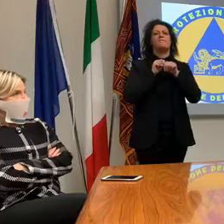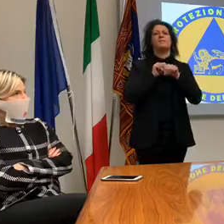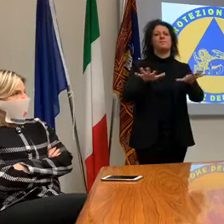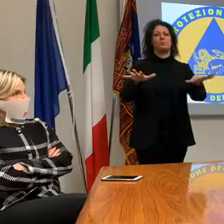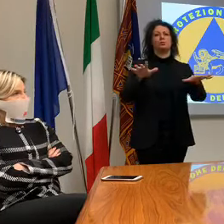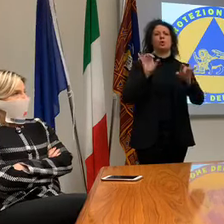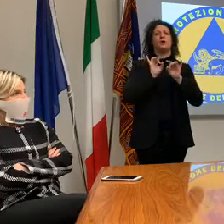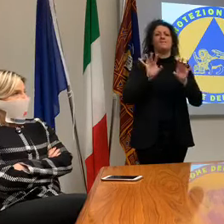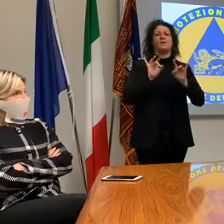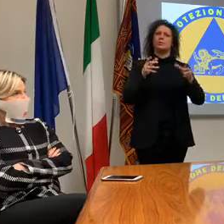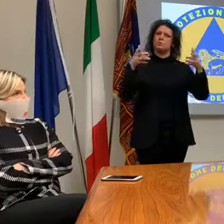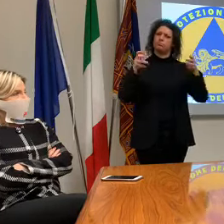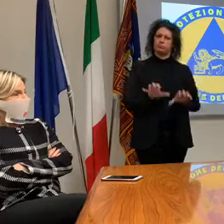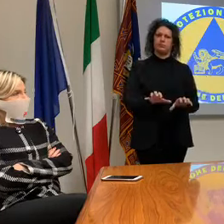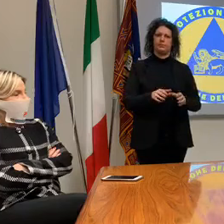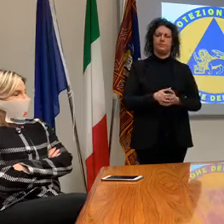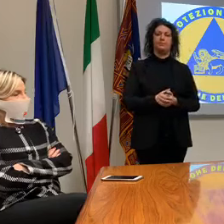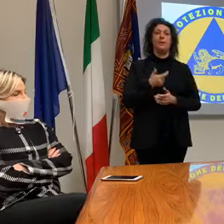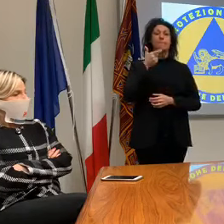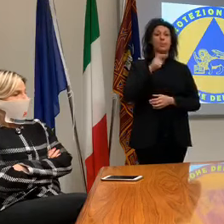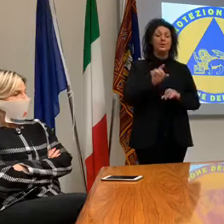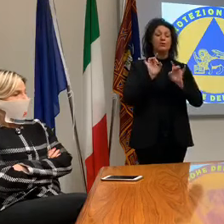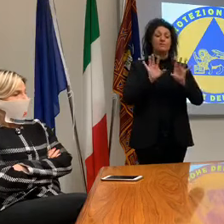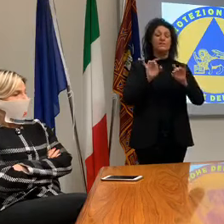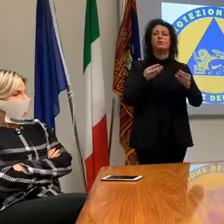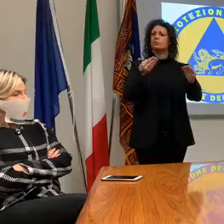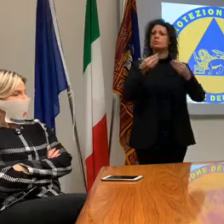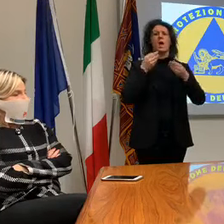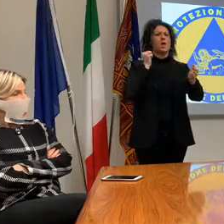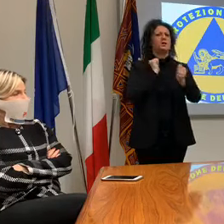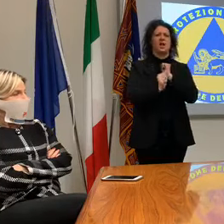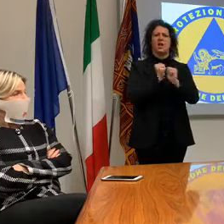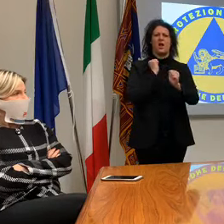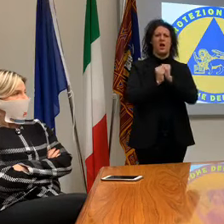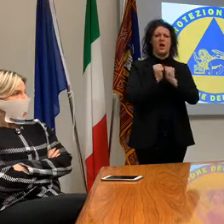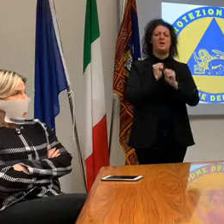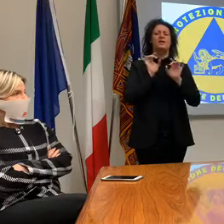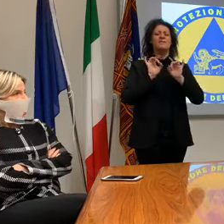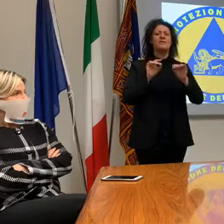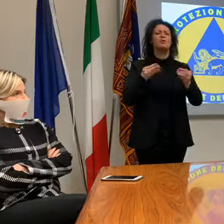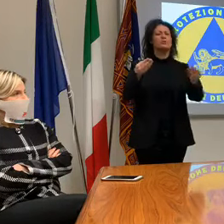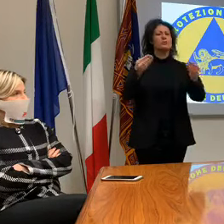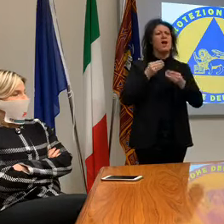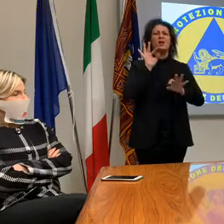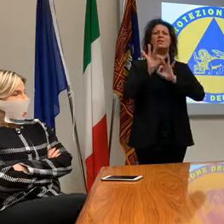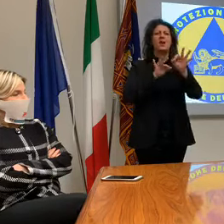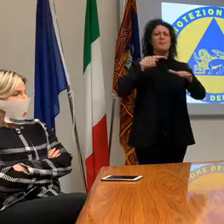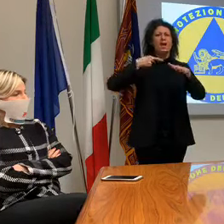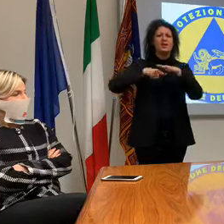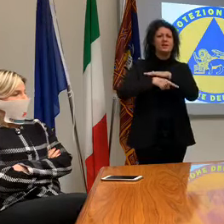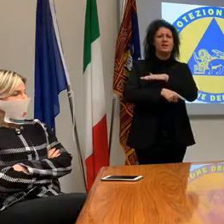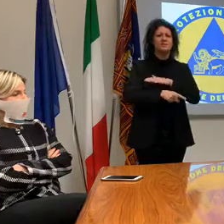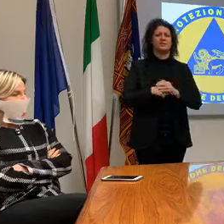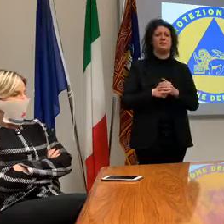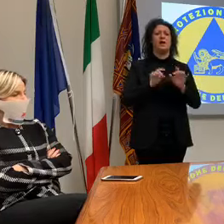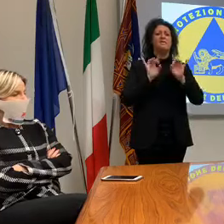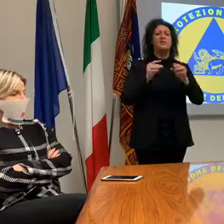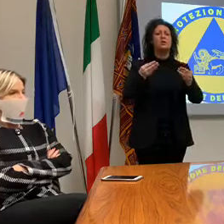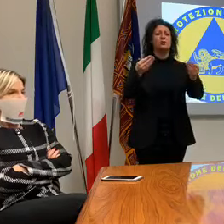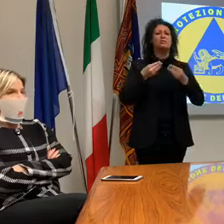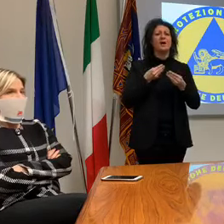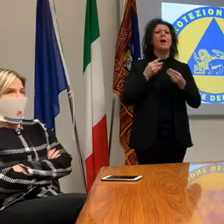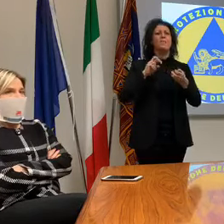ci manda in terapia intensiva, è un virus che fa danni, ci fa venire le encefalite, quindi problemi cerebrali, è un virus